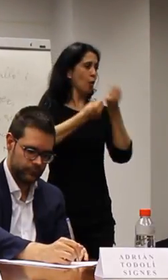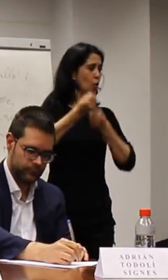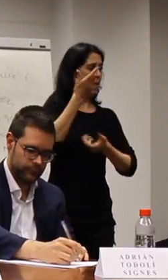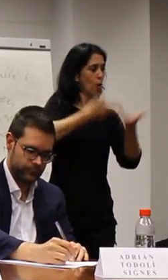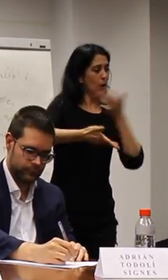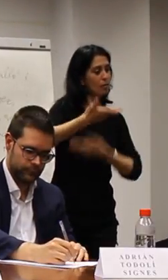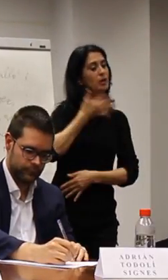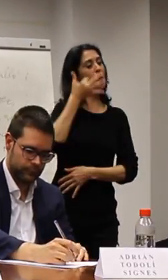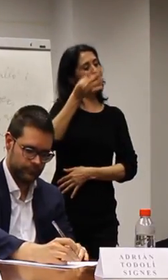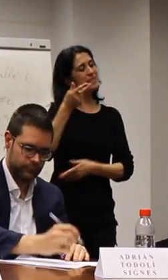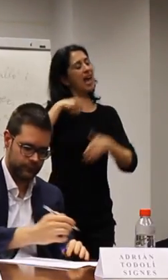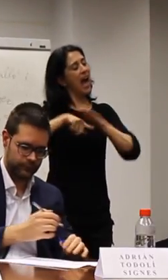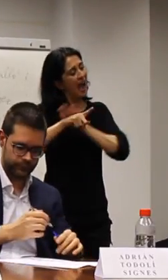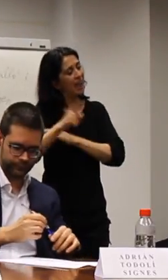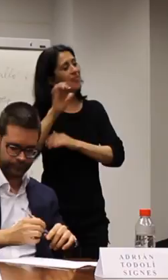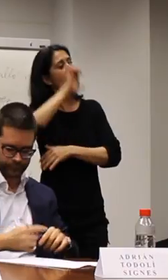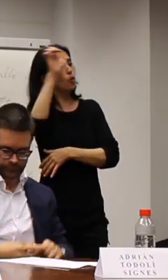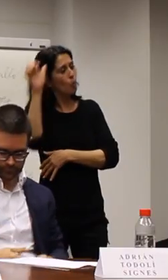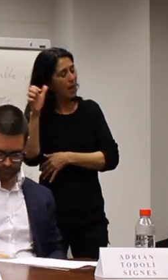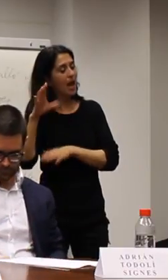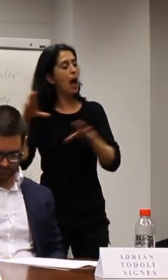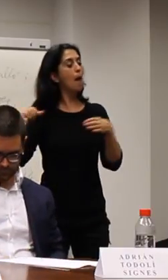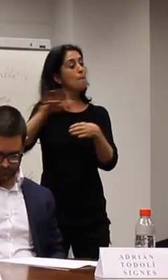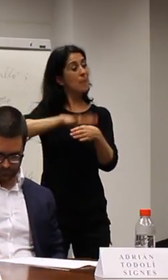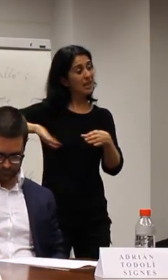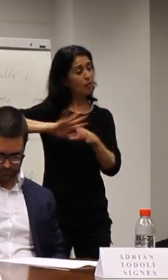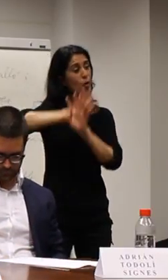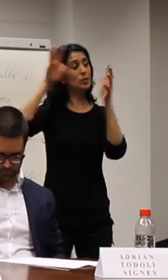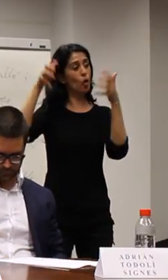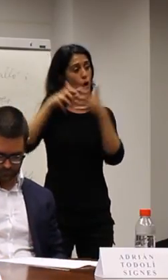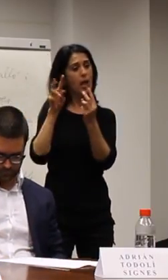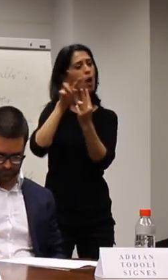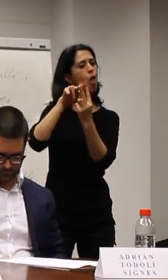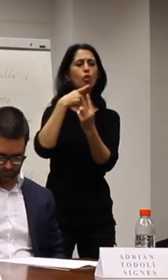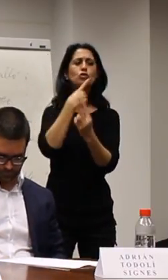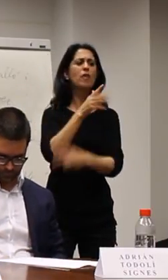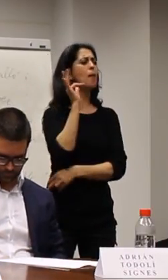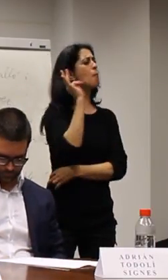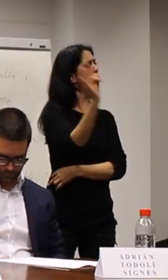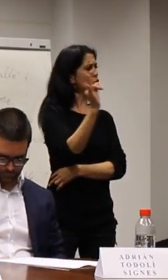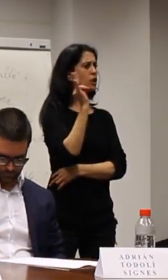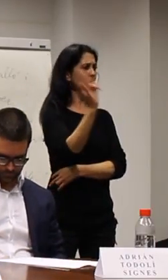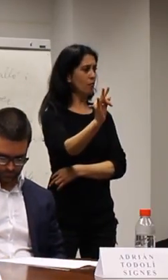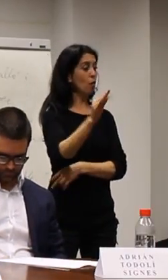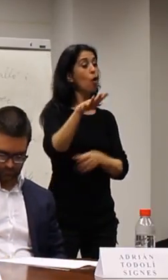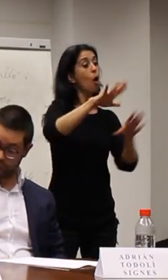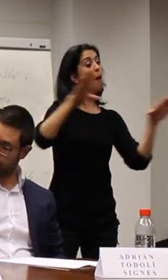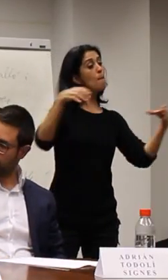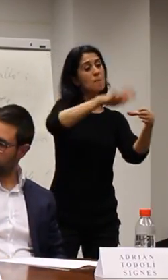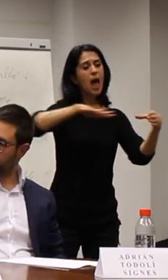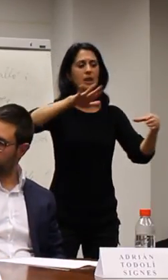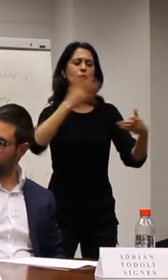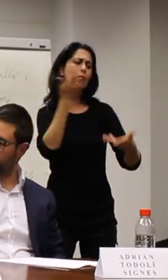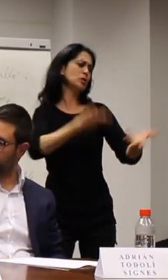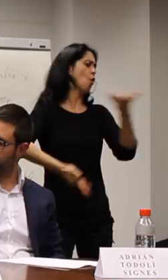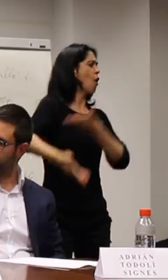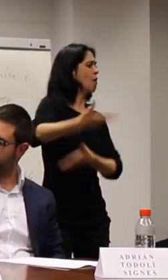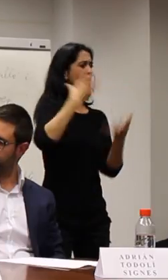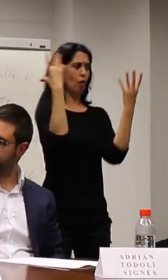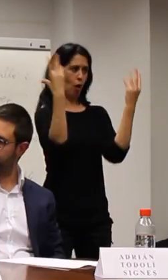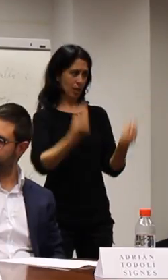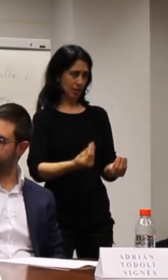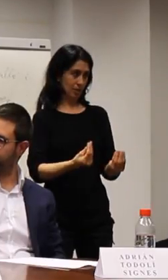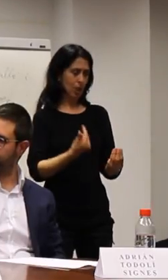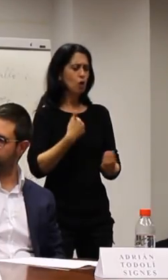Online. Ambas son muy positivas en relación a la innovación que traen estas plataformas y yo repito, es decir, por supuesto hay